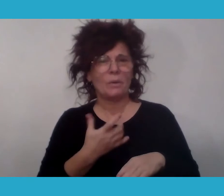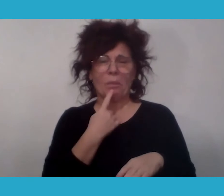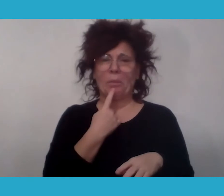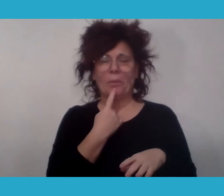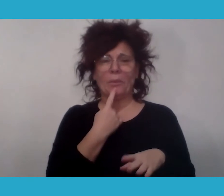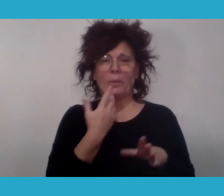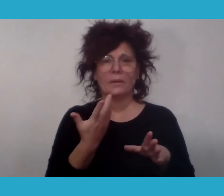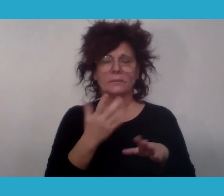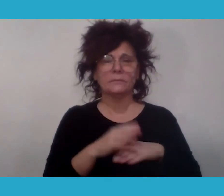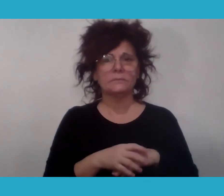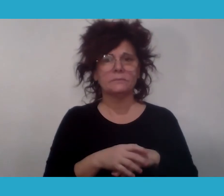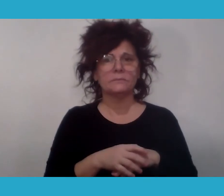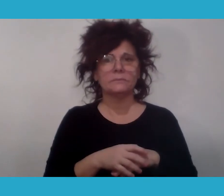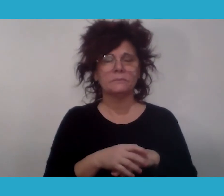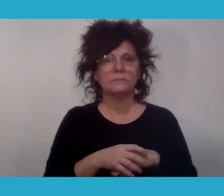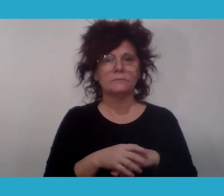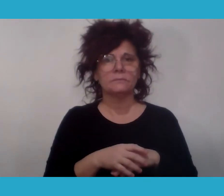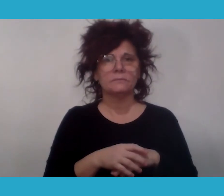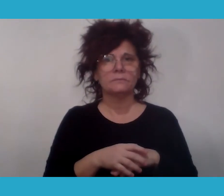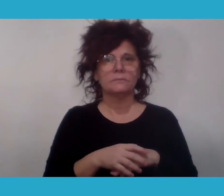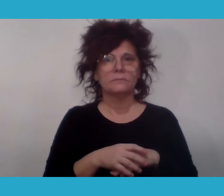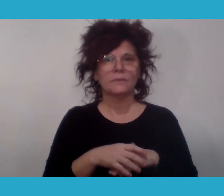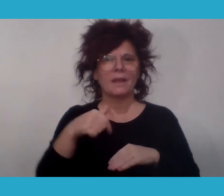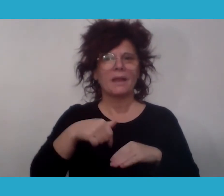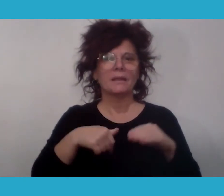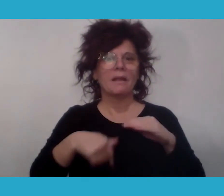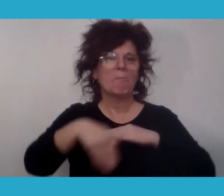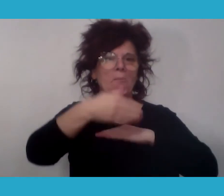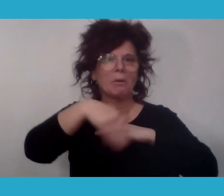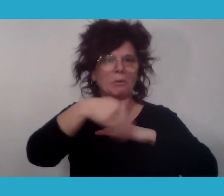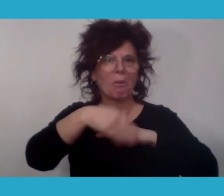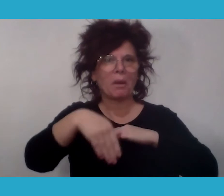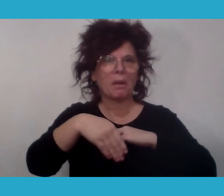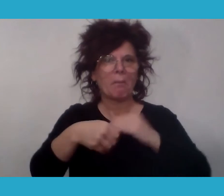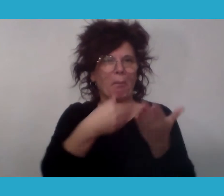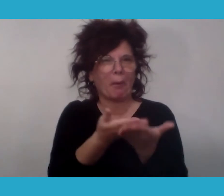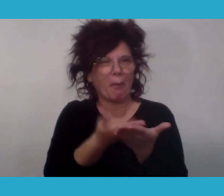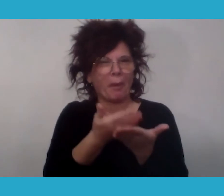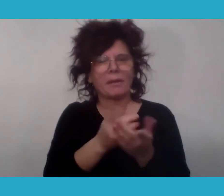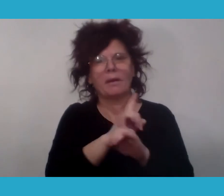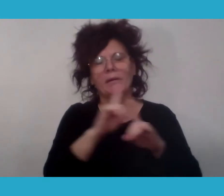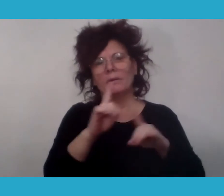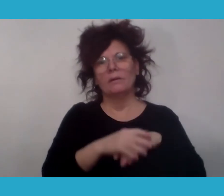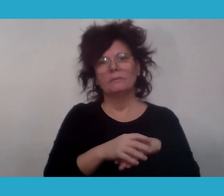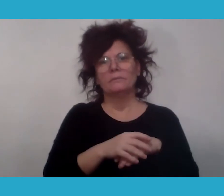duda, porque no se propondría esta autovía. Si se quiere garantizar la salud, puede haberse efectuado en espacios abiertos